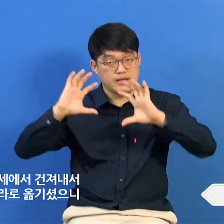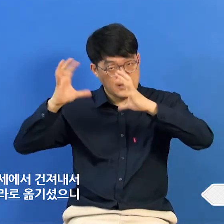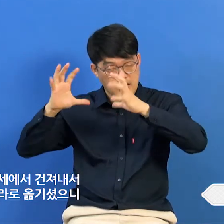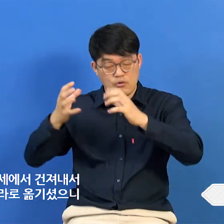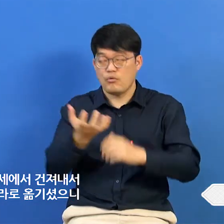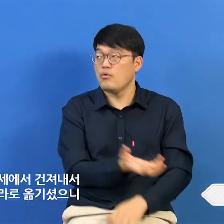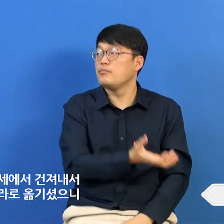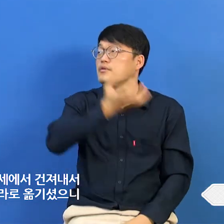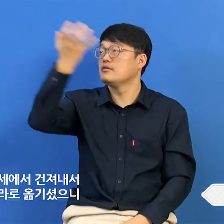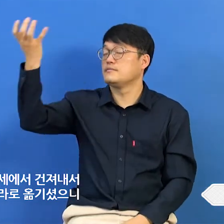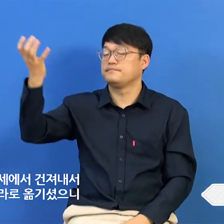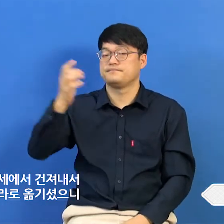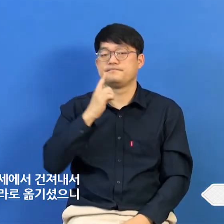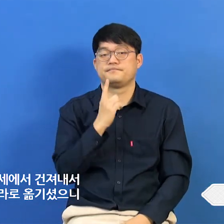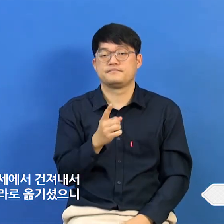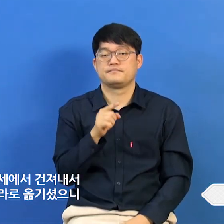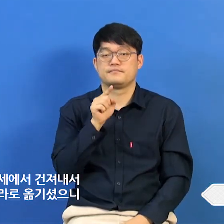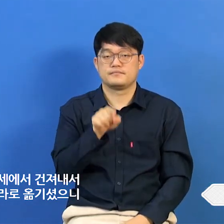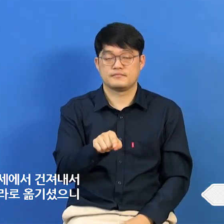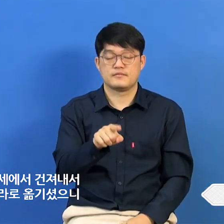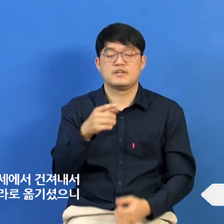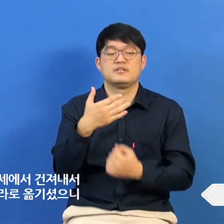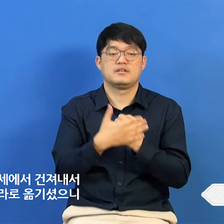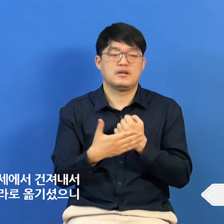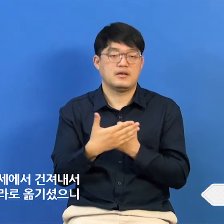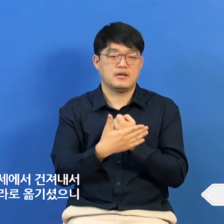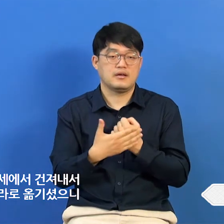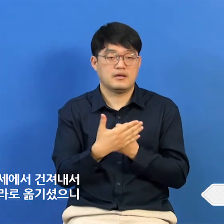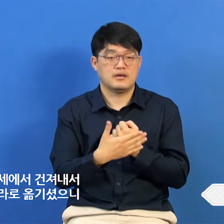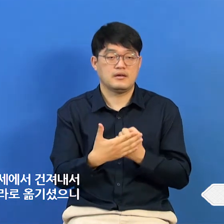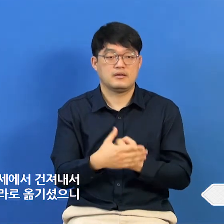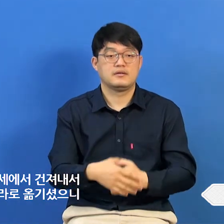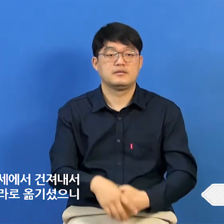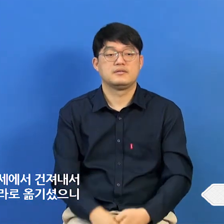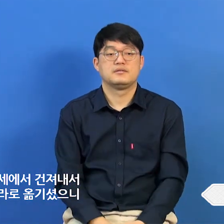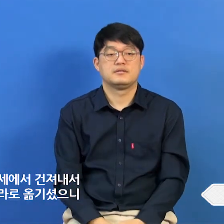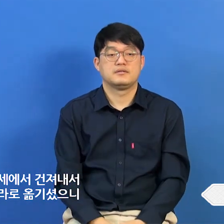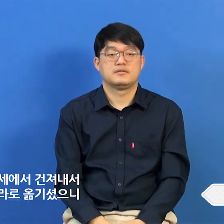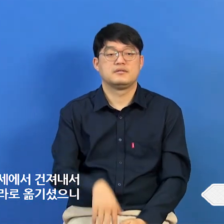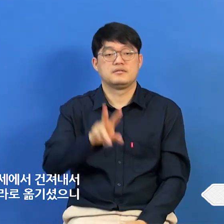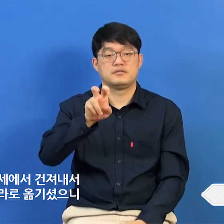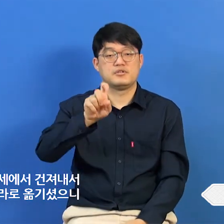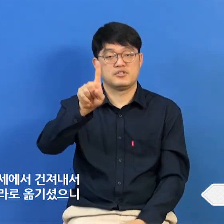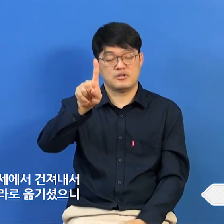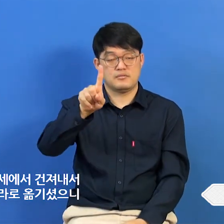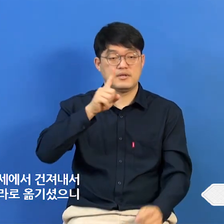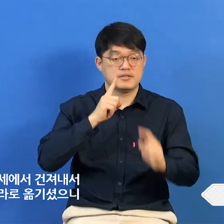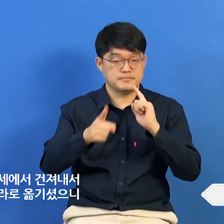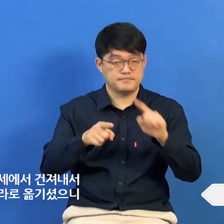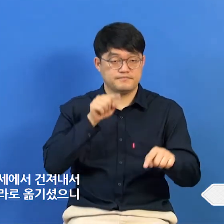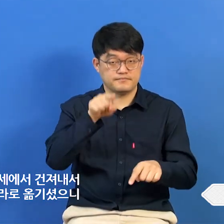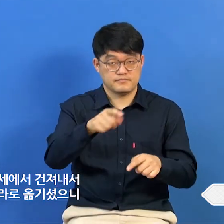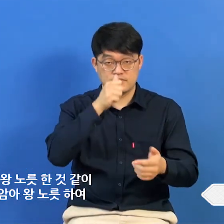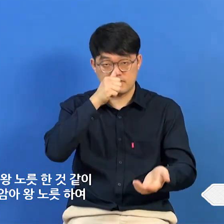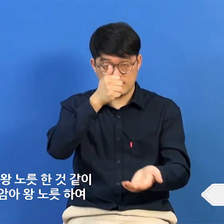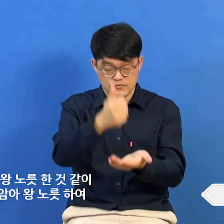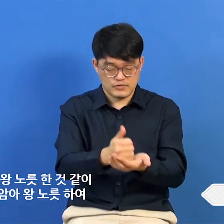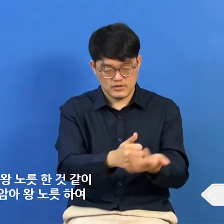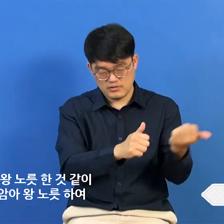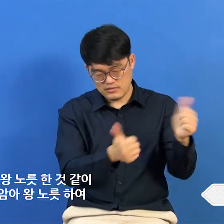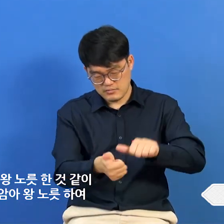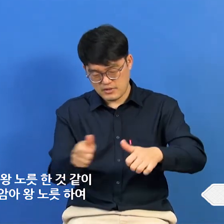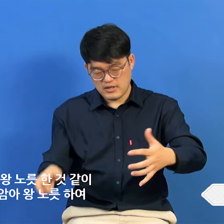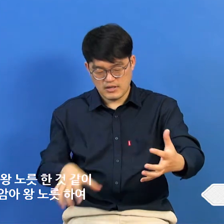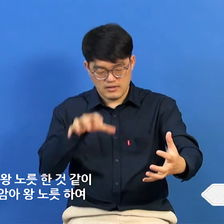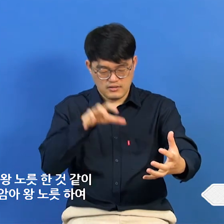자, 이것은 한마디로 은혜죠. 은혜입니다. 21절 보면 이는 죄가 사망 안에서